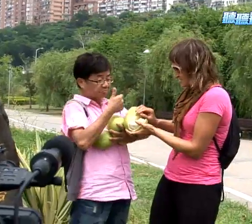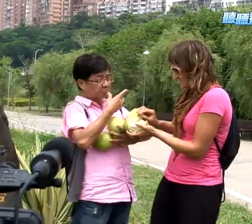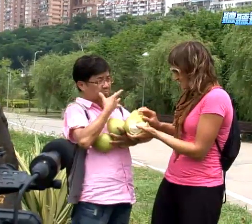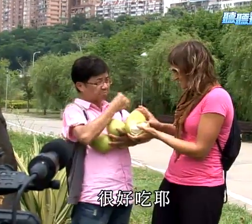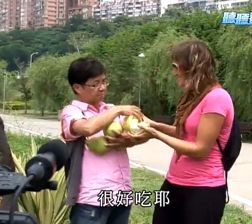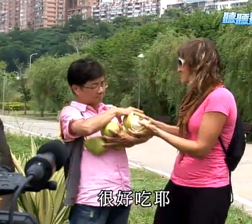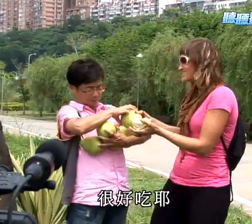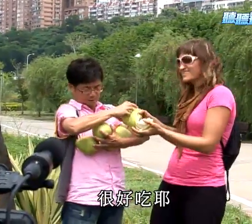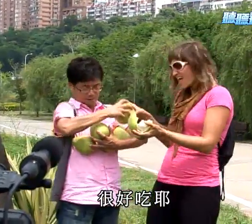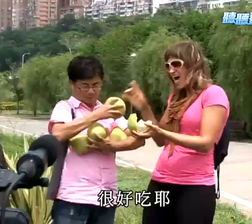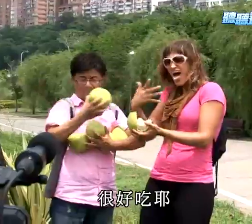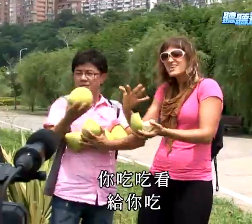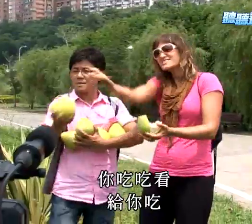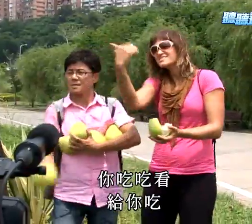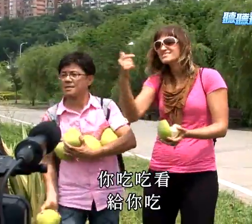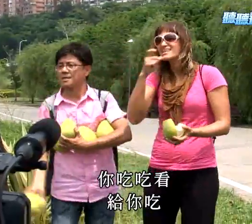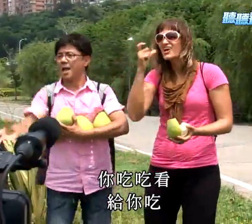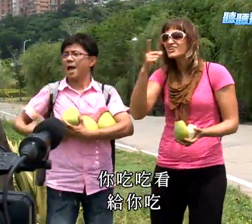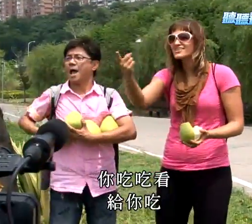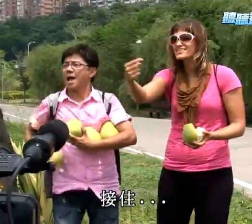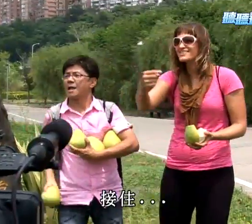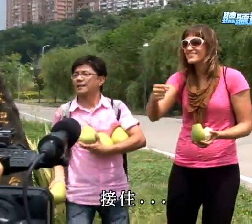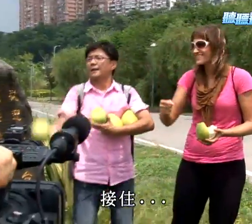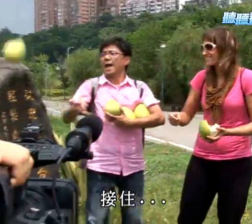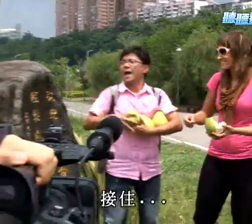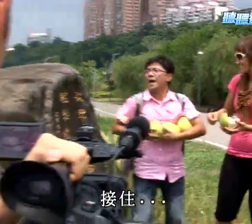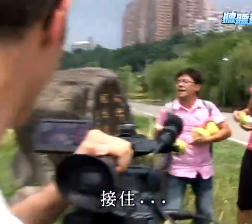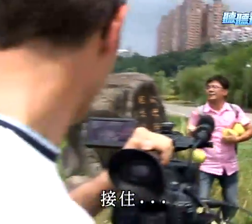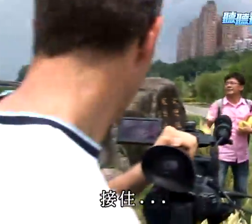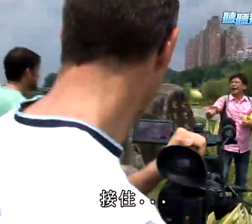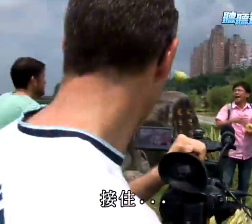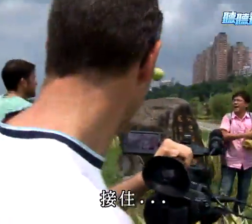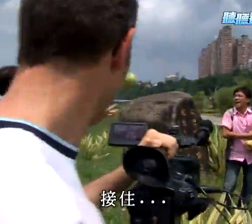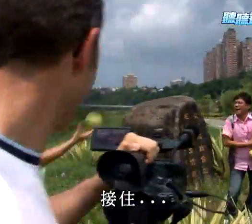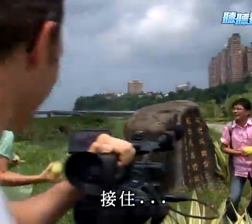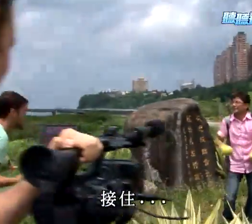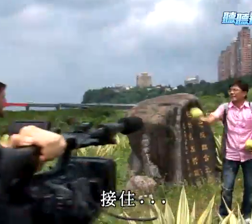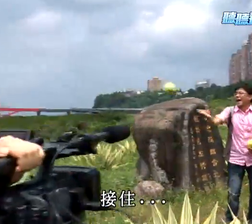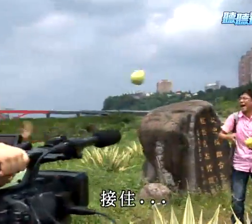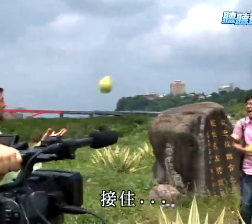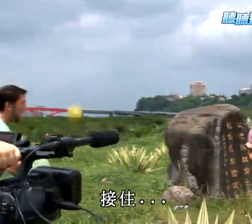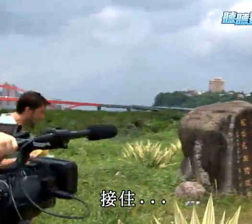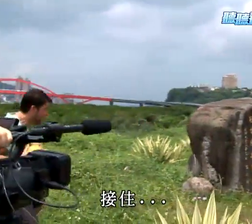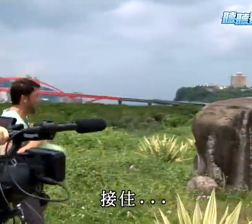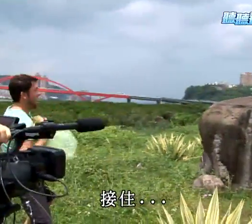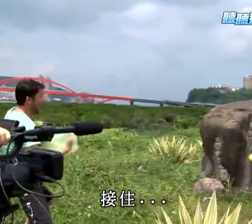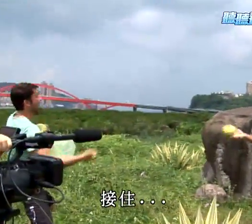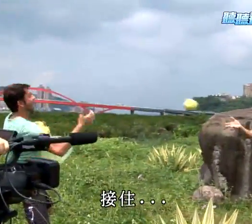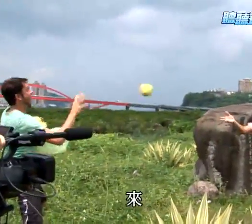很好吃哎， 你 吃吃看。接住，接住，接住，接住， 来。